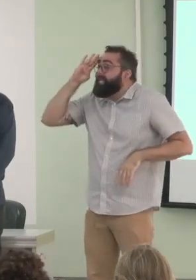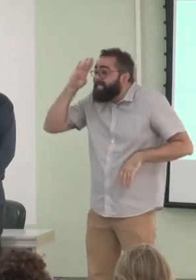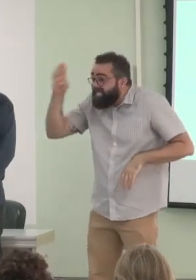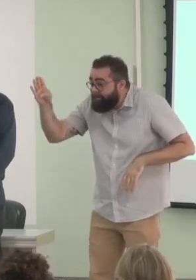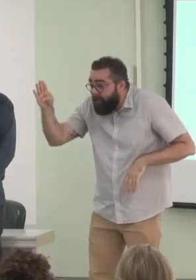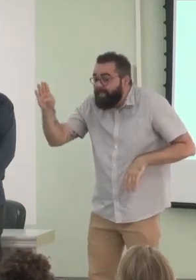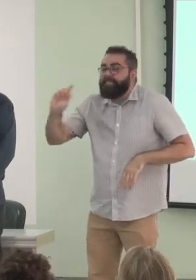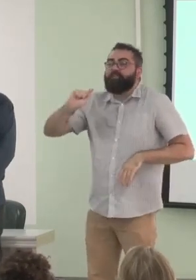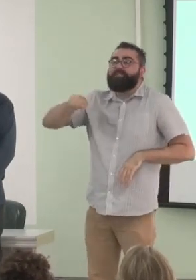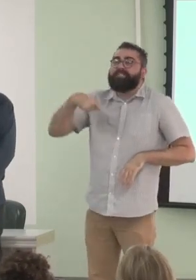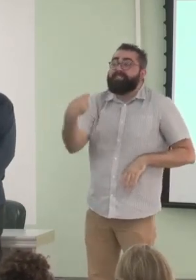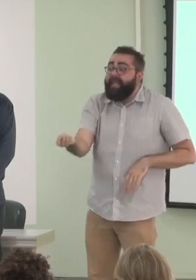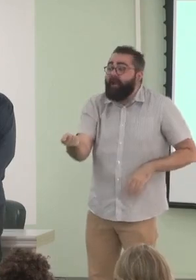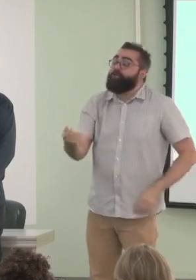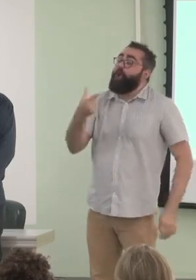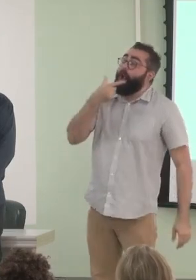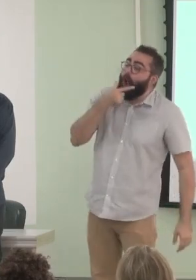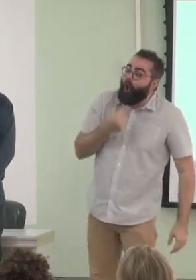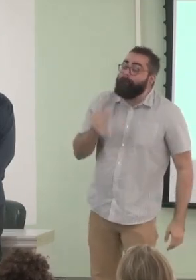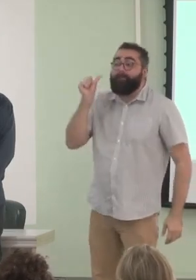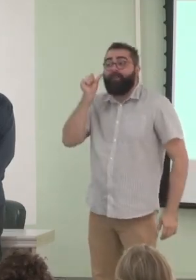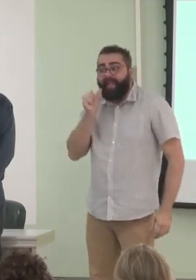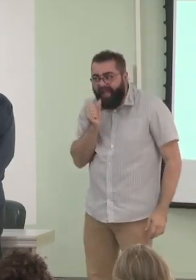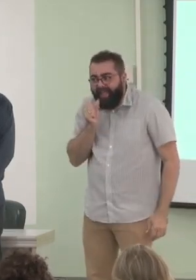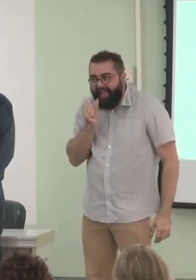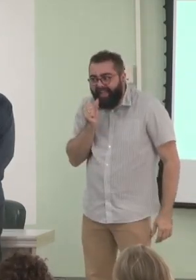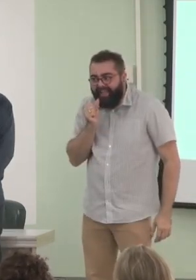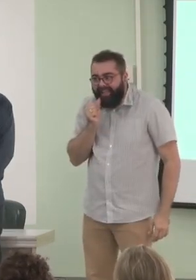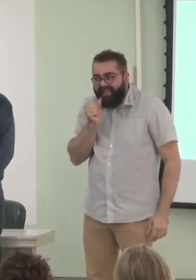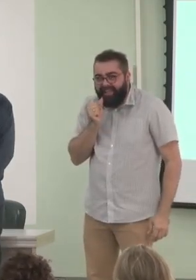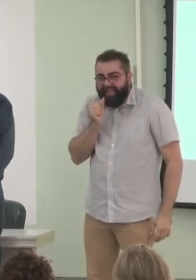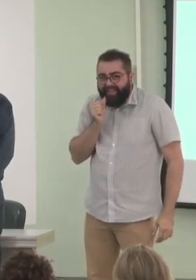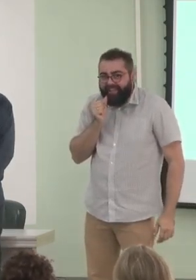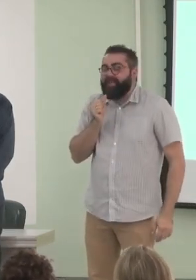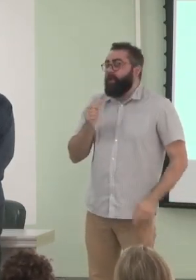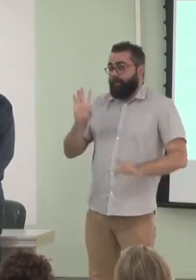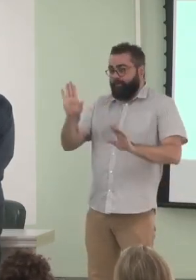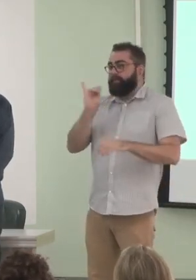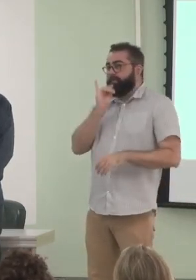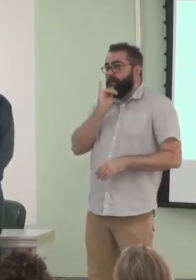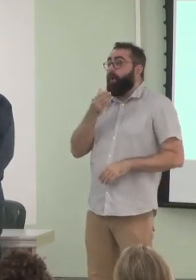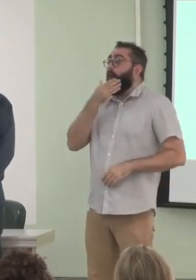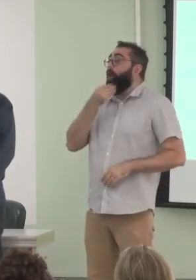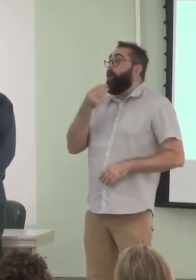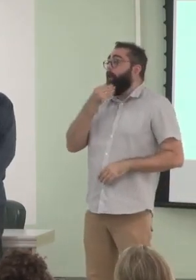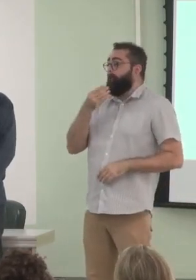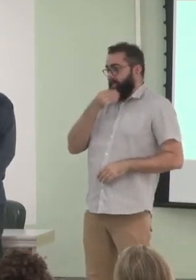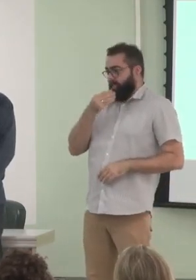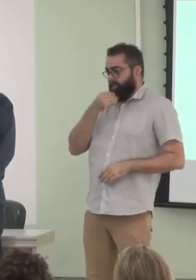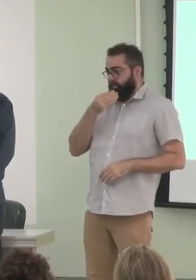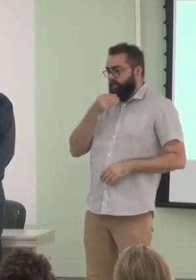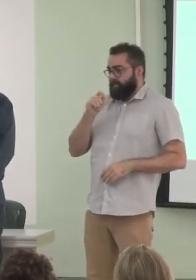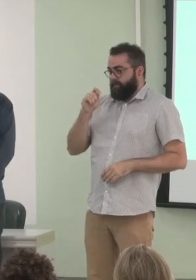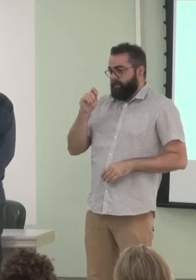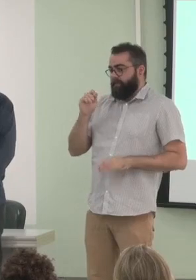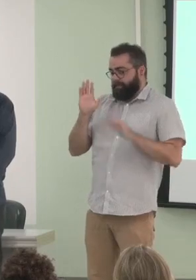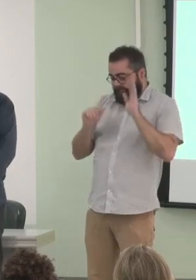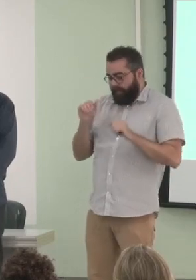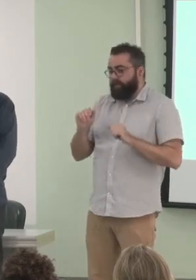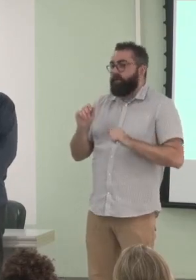acabam utilizando tanto Libras quanto cena, né? Então, em cena, a palavra para